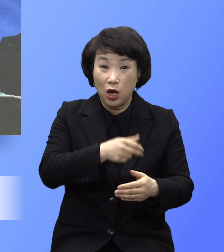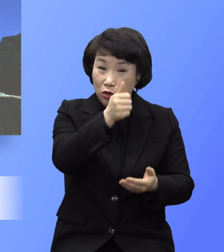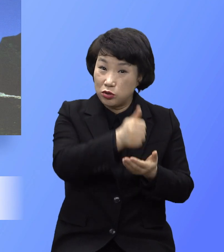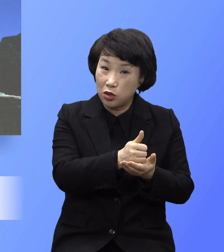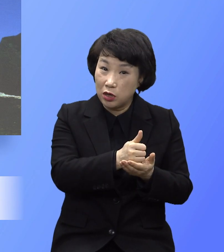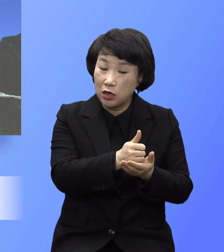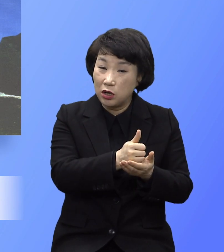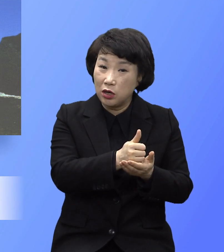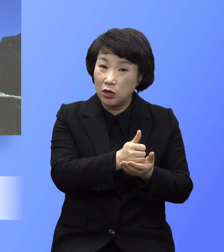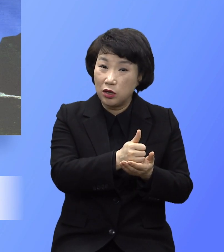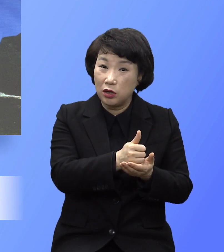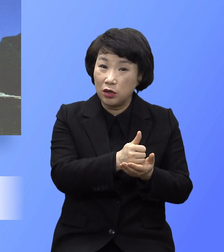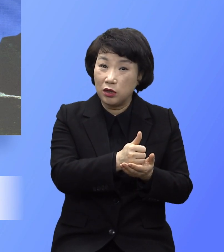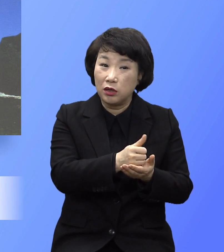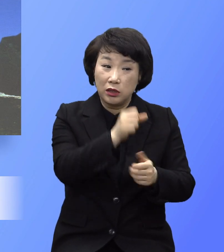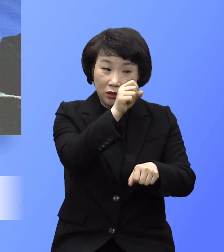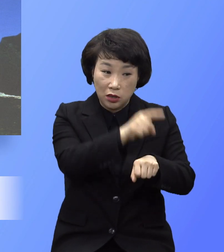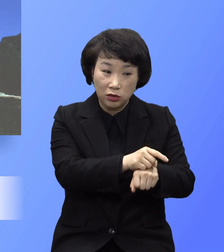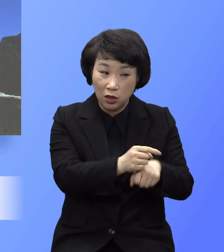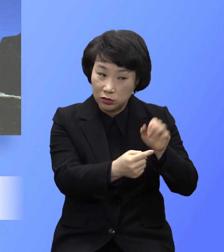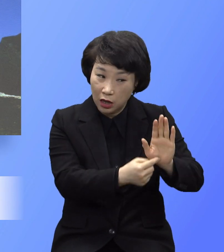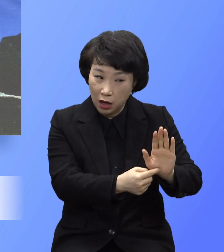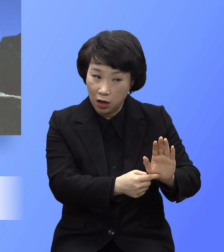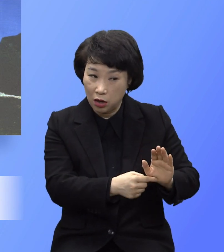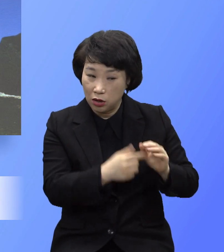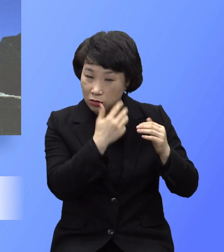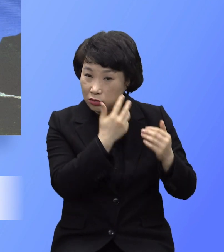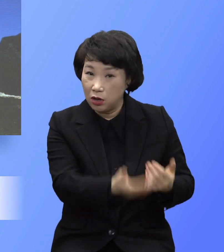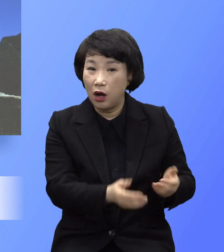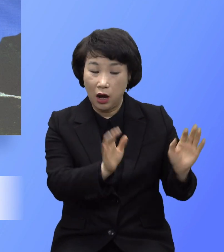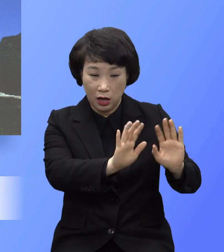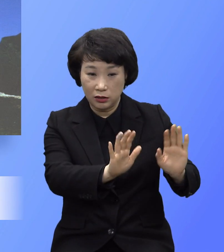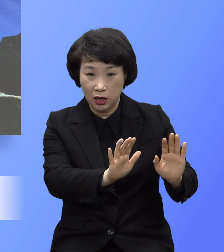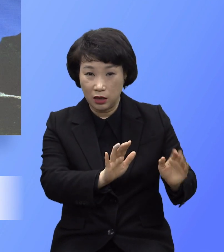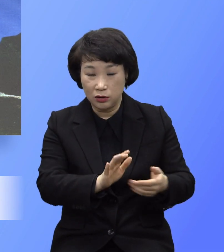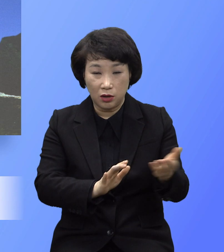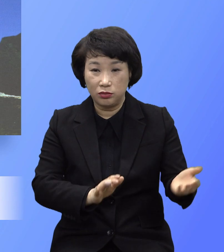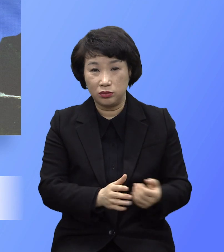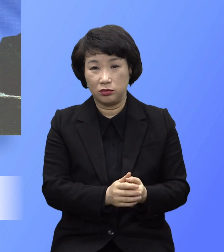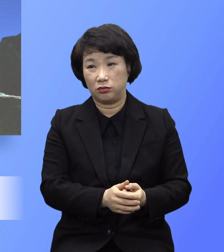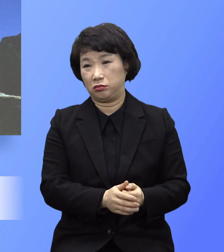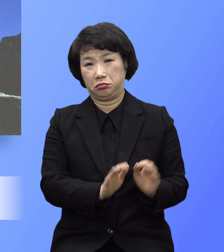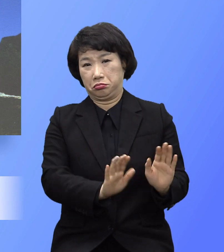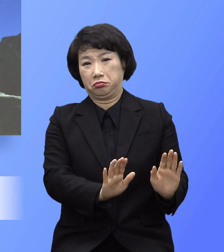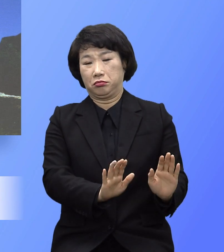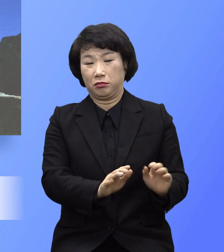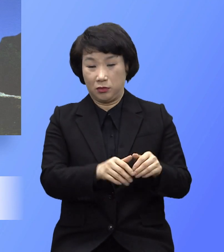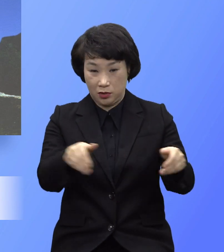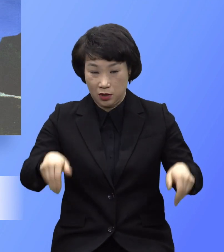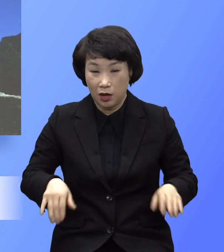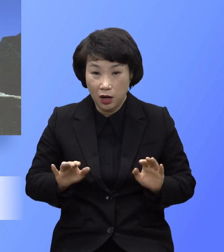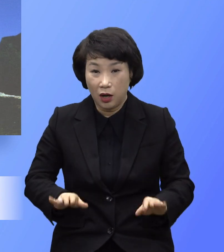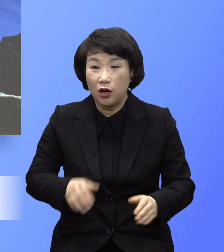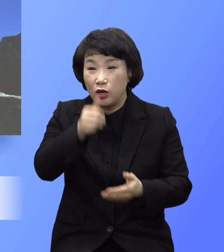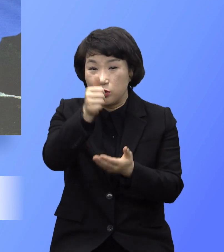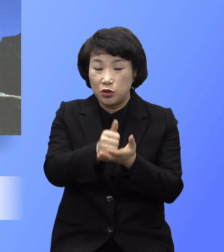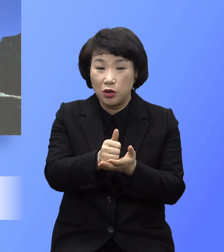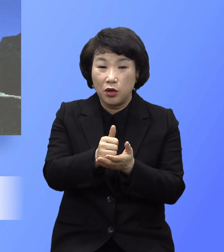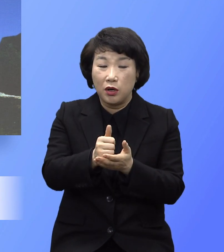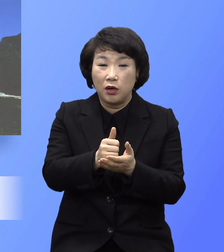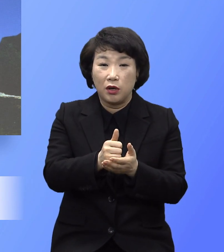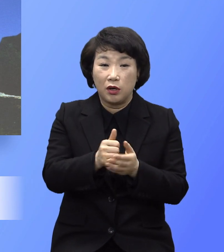죄의 근성이 나타나는 것을 용납하지 않는다, 이 말입니다. 내가 죄와